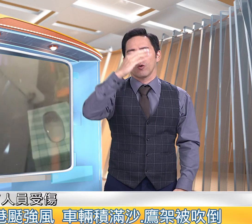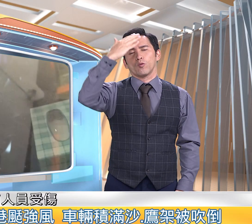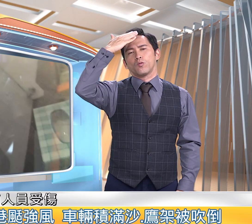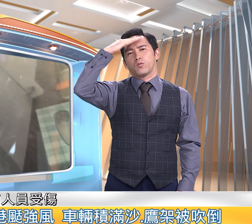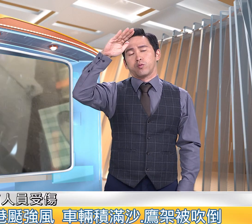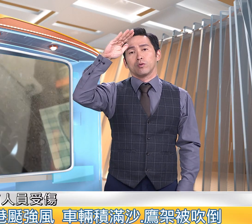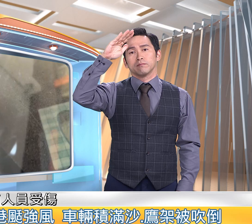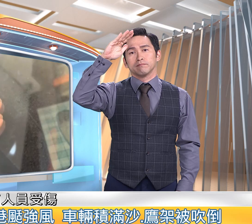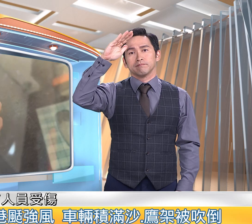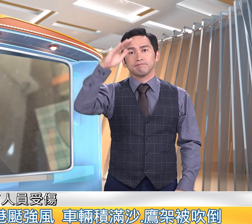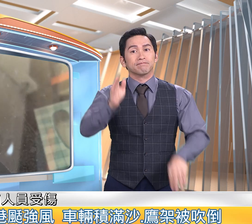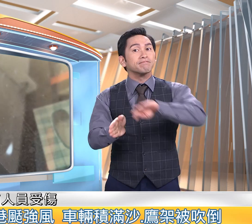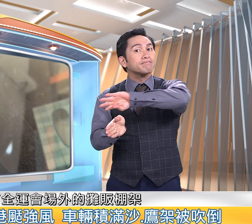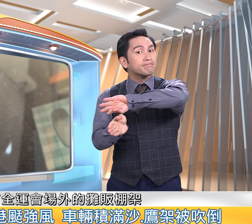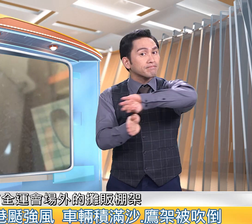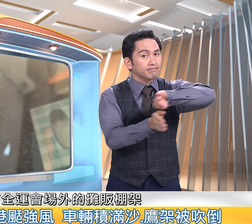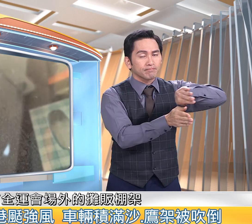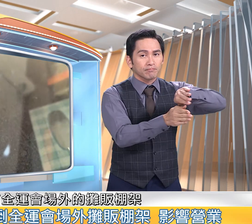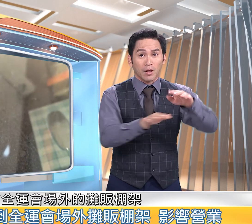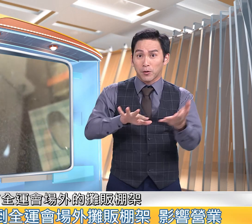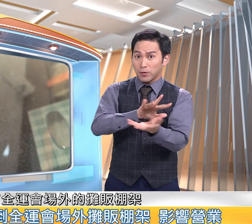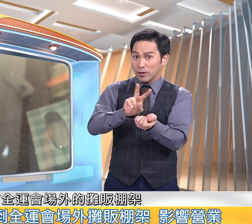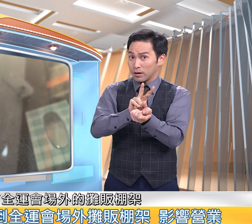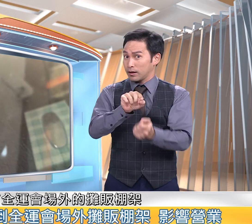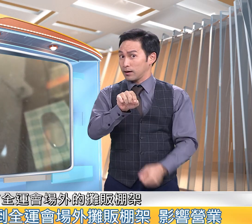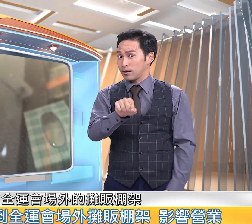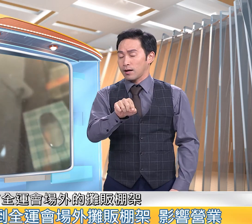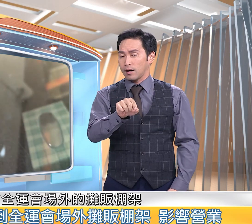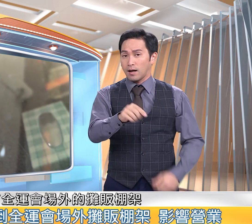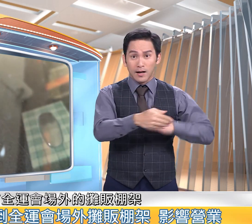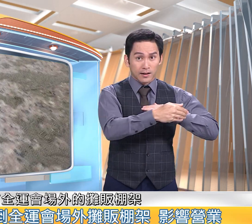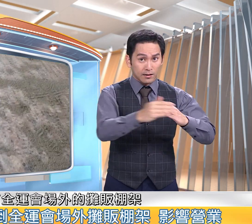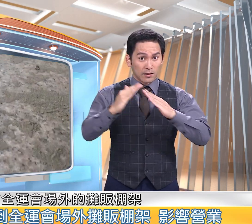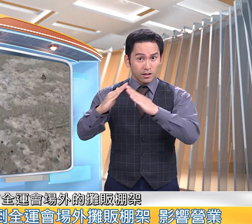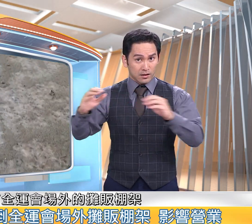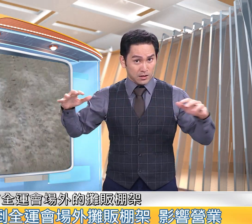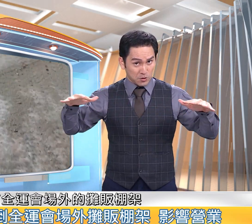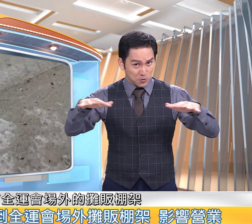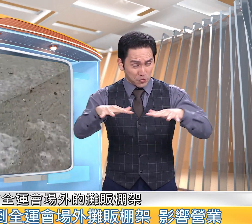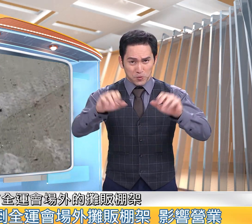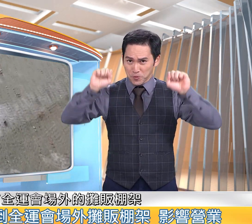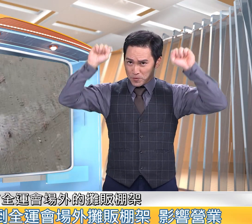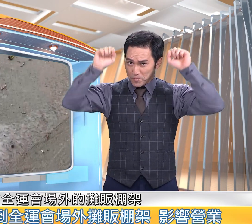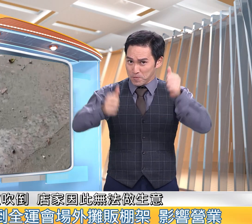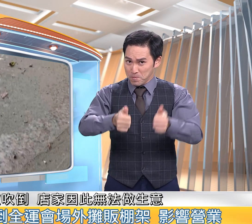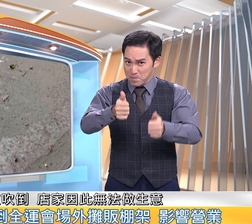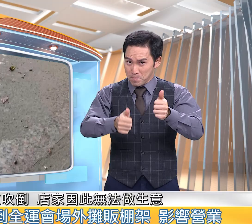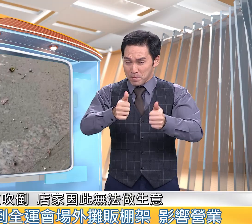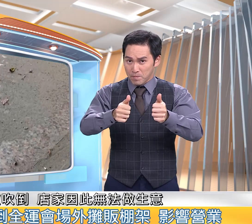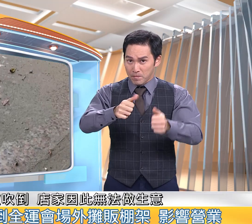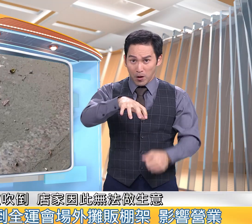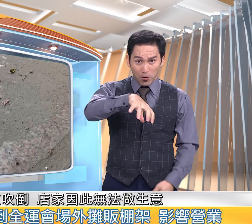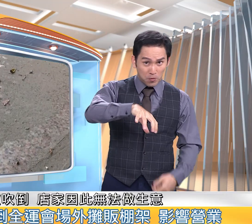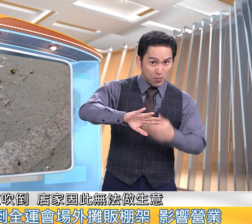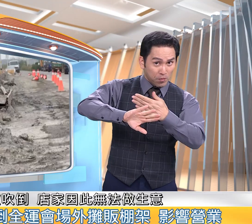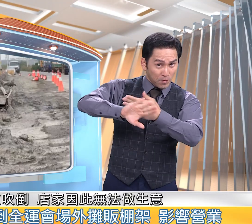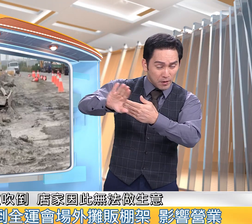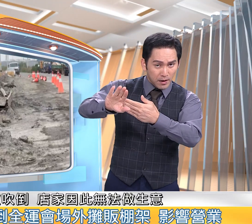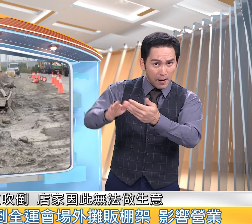伤。云林则是有全运会会场外的摊贩棚架、招牌都被吹倒，